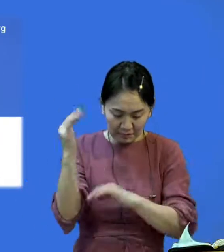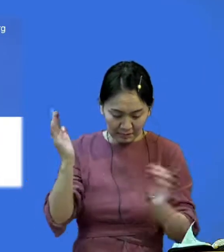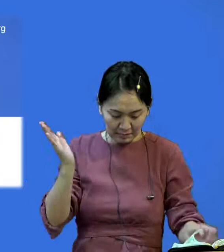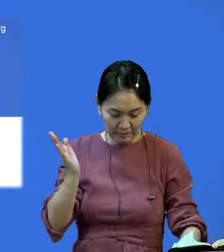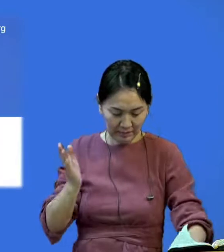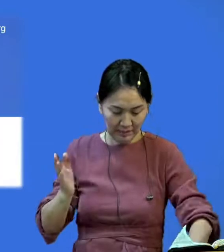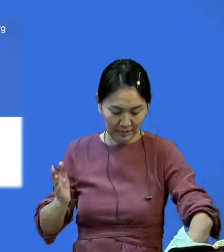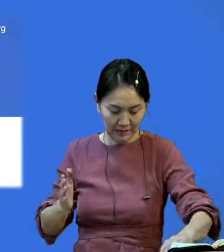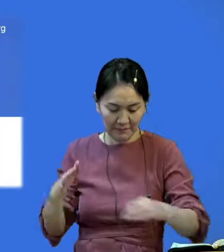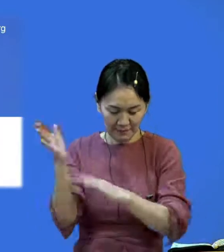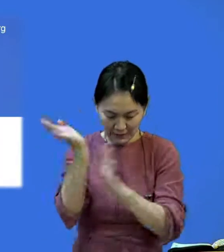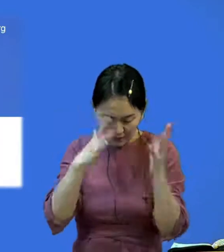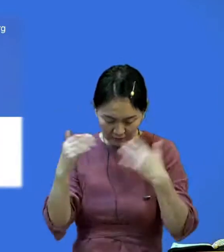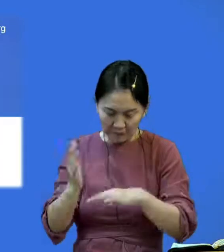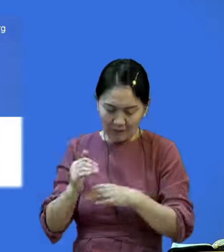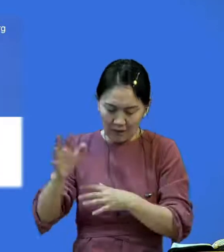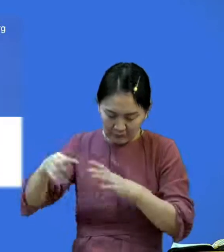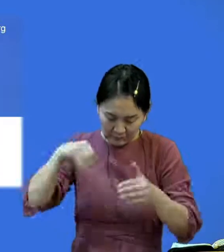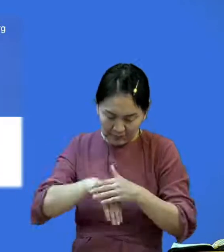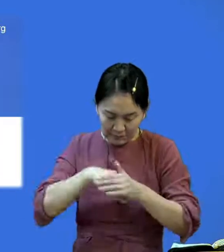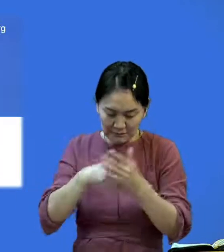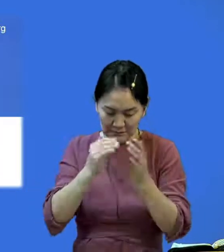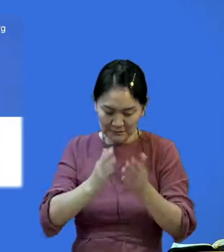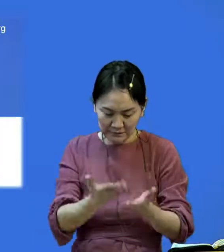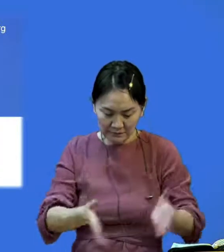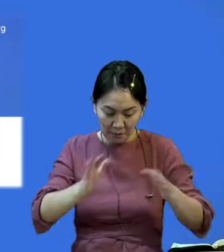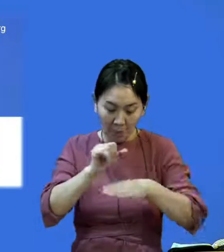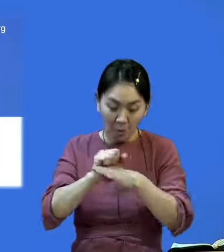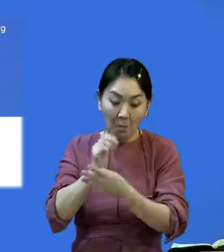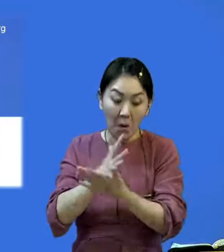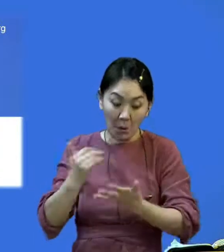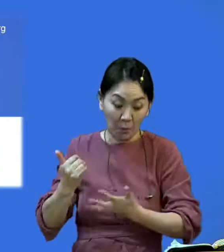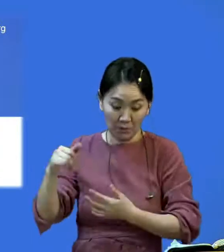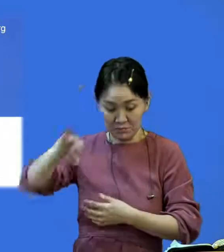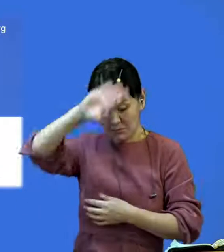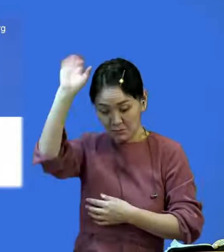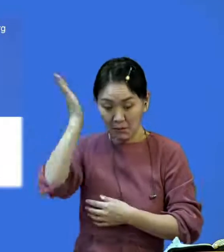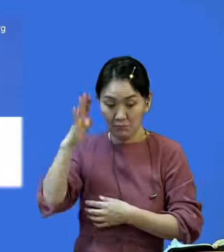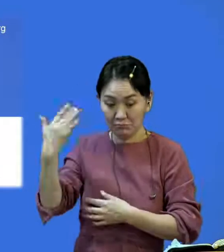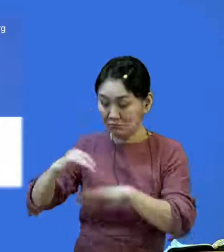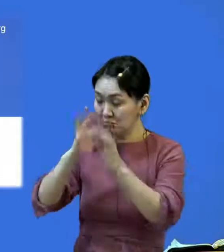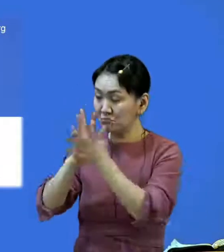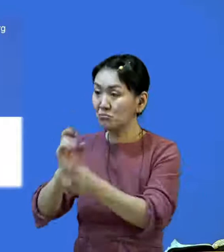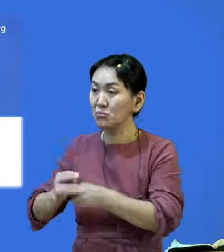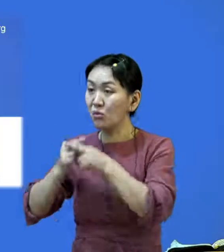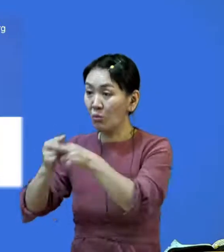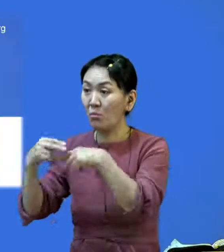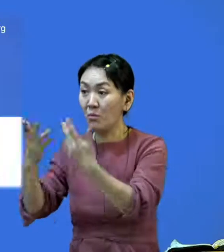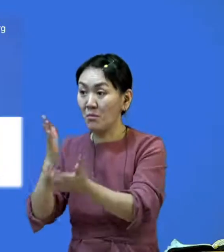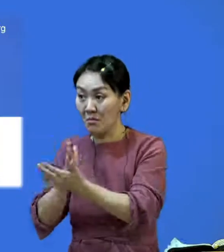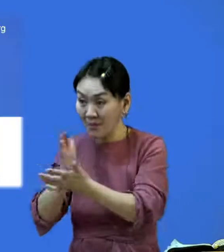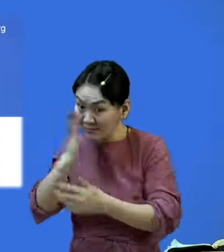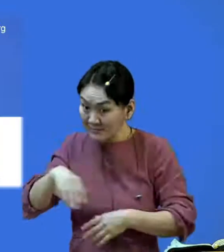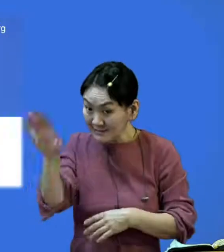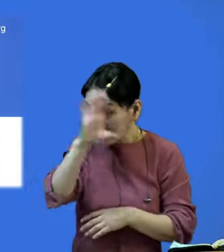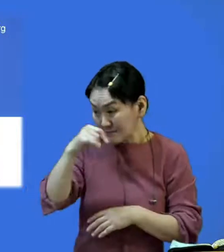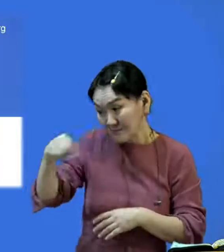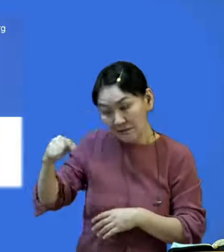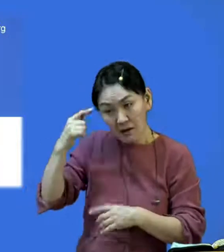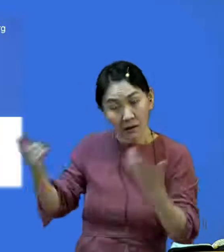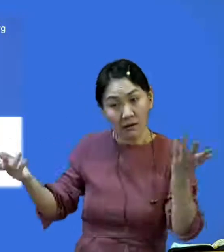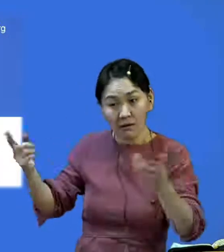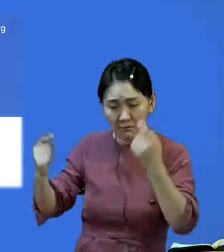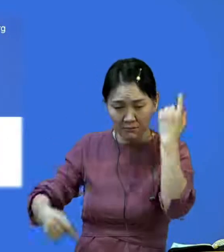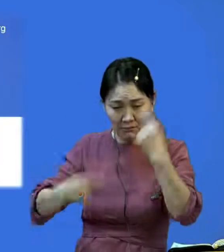хурааж, сарвчанд хадгалдаггүй ч Тэнгэрлэг эцэгчин тэднийг тэжээдэг юм. Та нар тэднээс үлэм